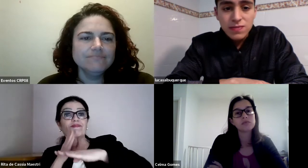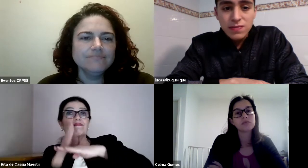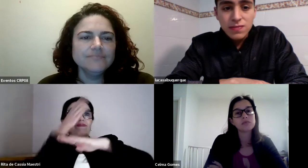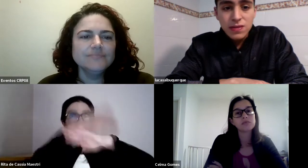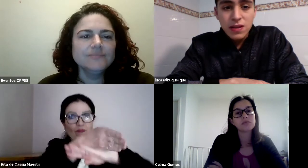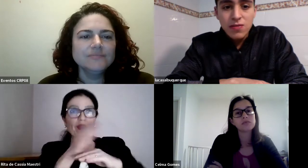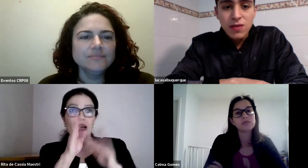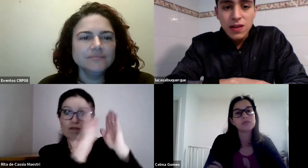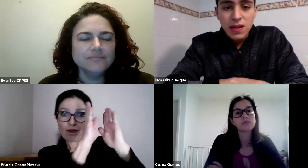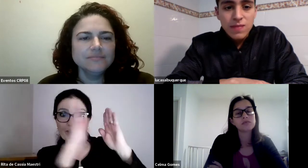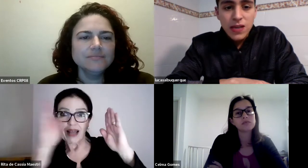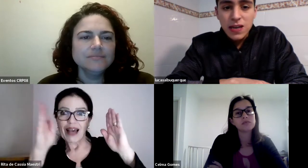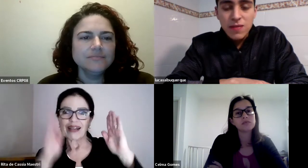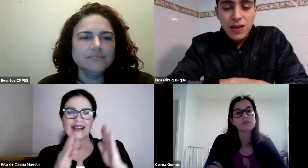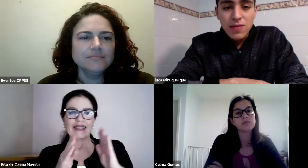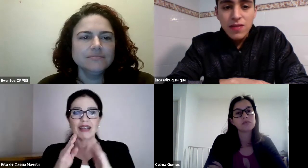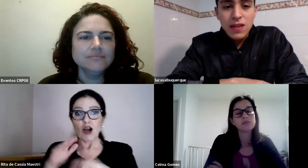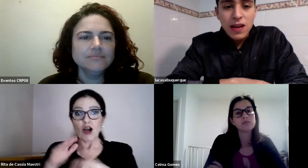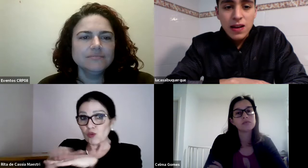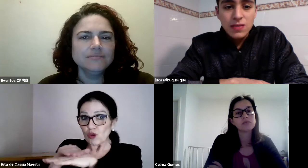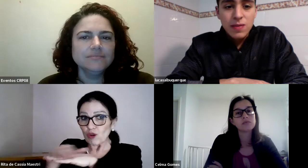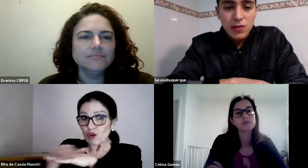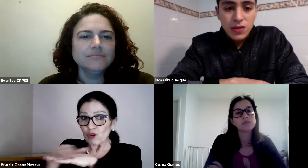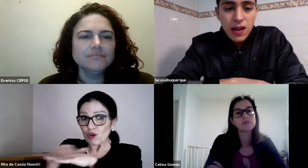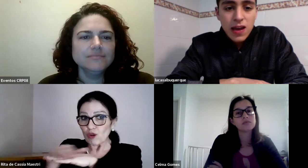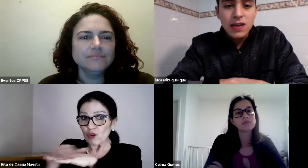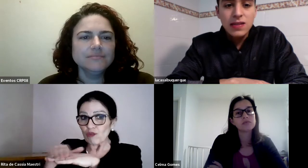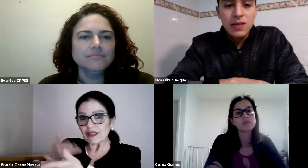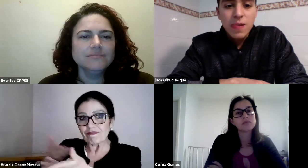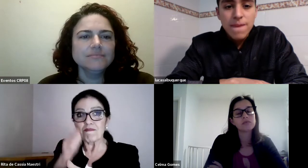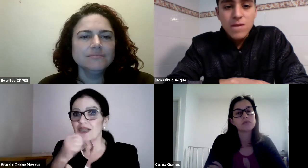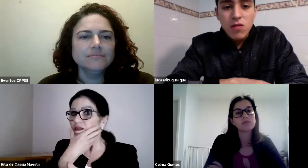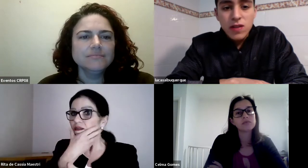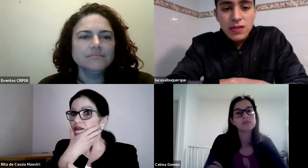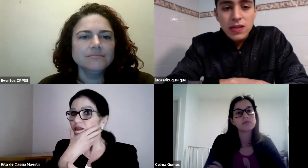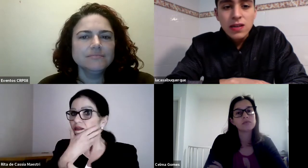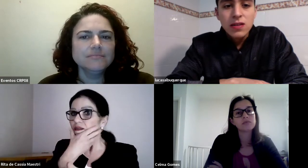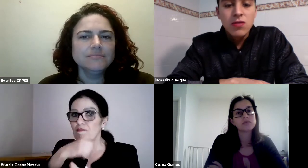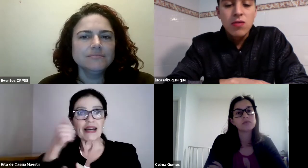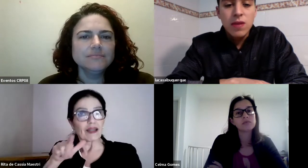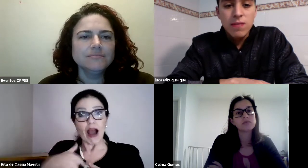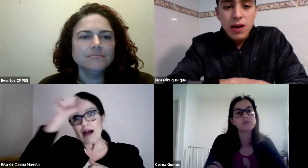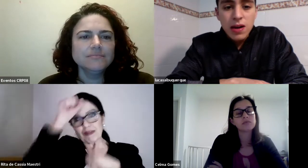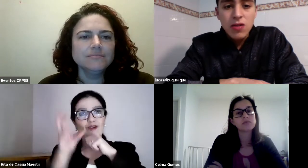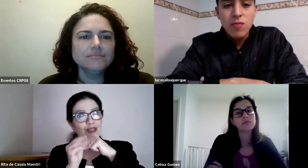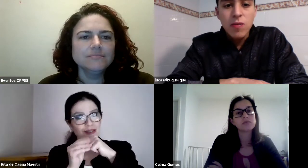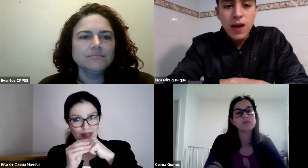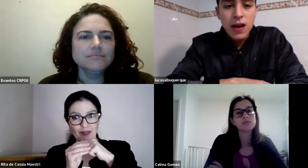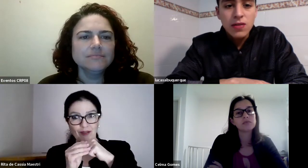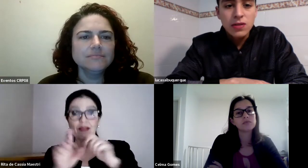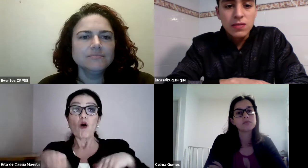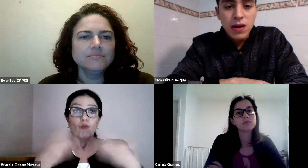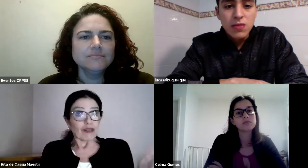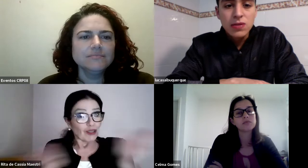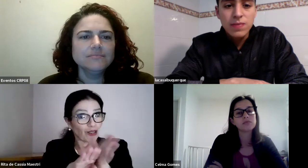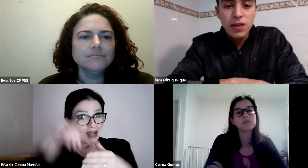livros. Então, basicamente, a minha vida era nas bibliotecas, conversando com minha mãe, com meu pai,